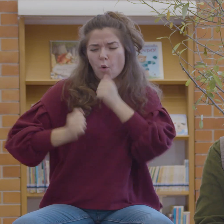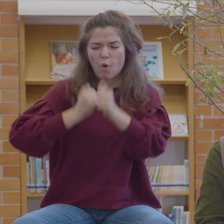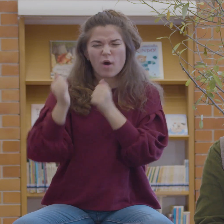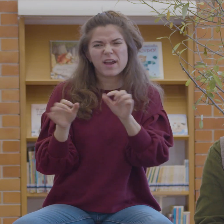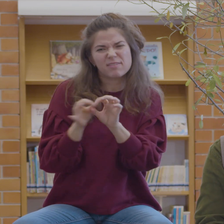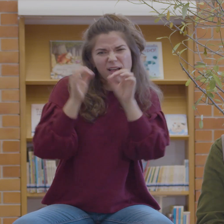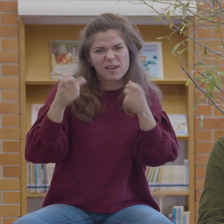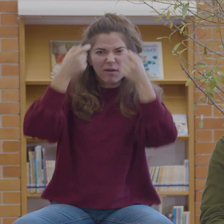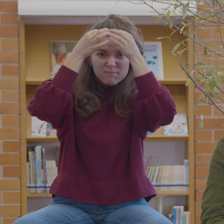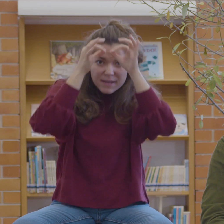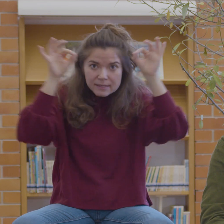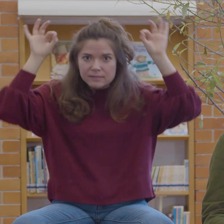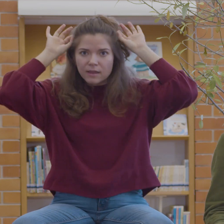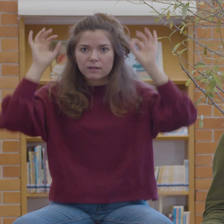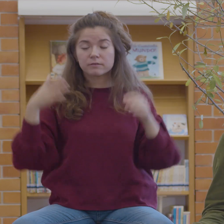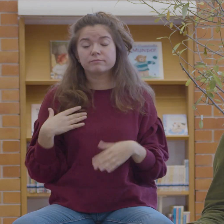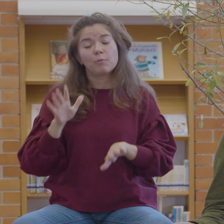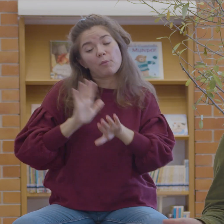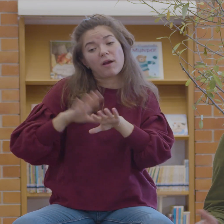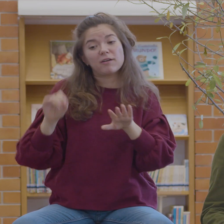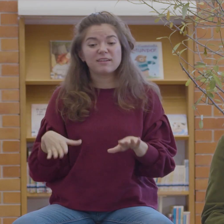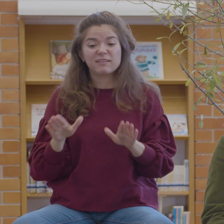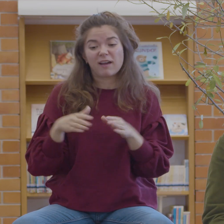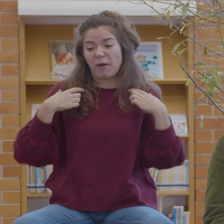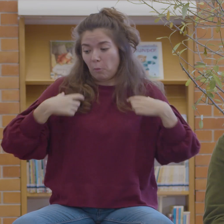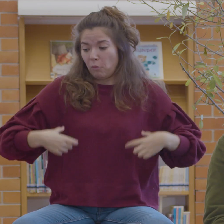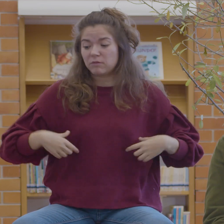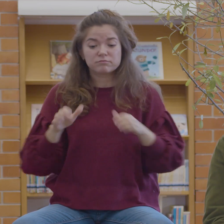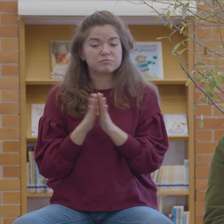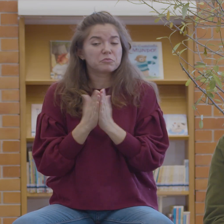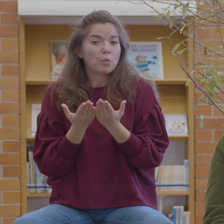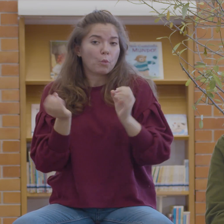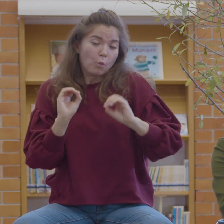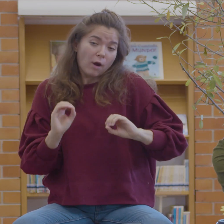como uma gazela. Por isso é que não tem carteira nem mochila.